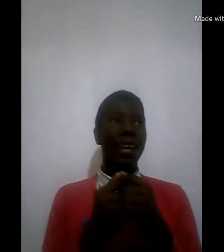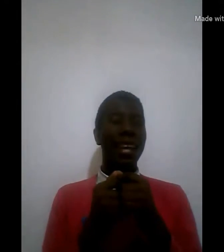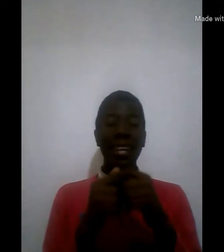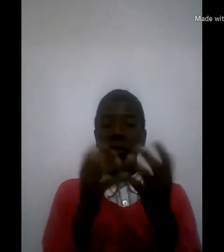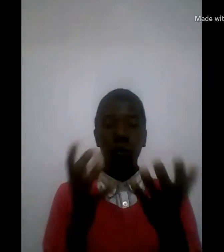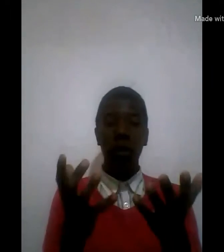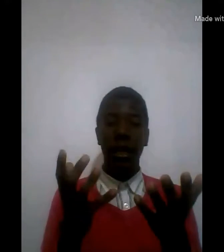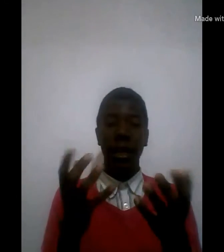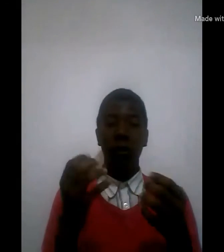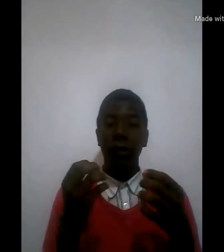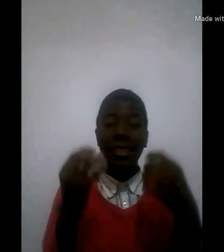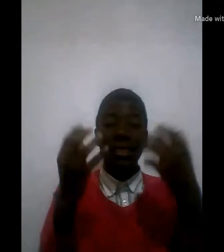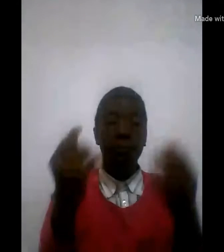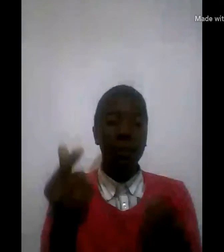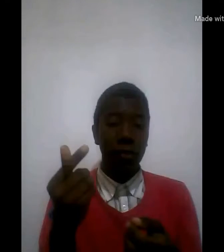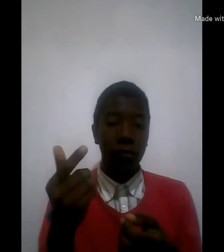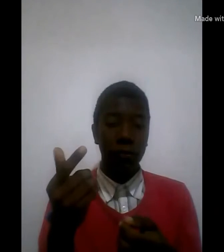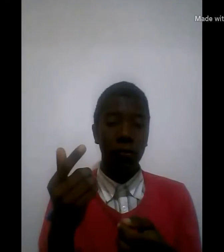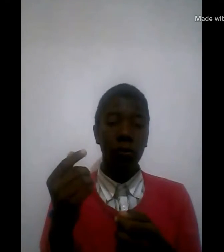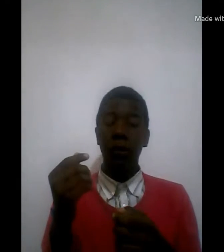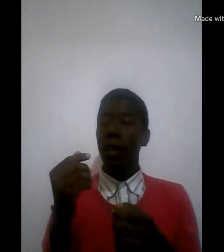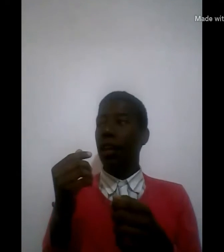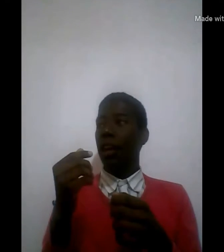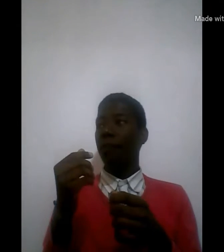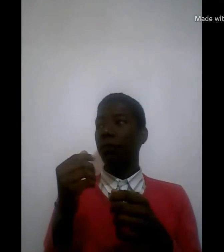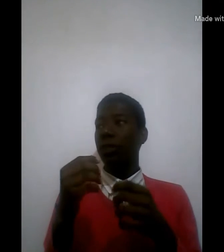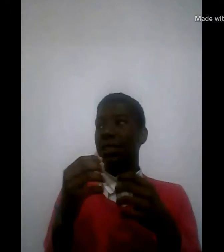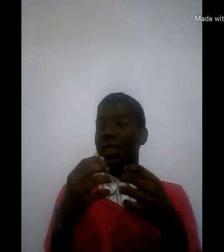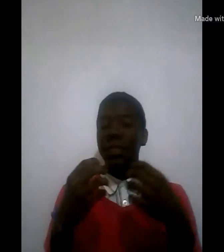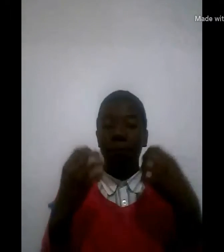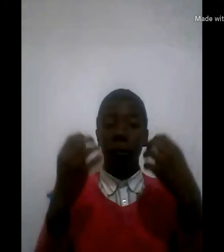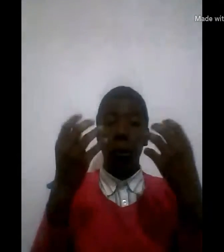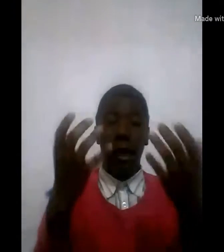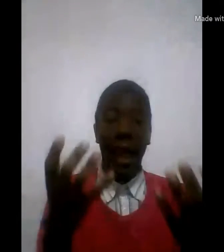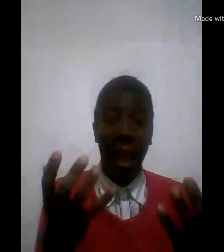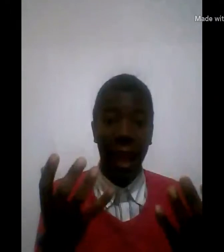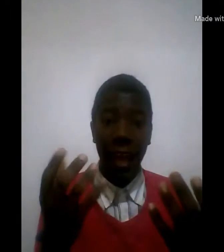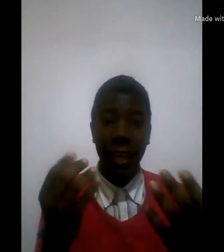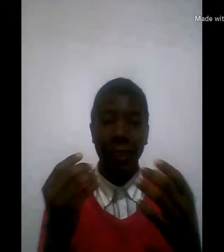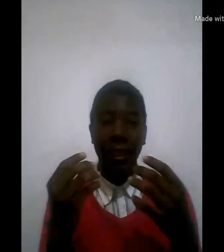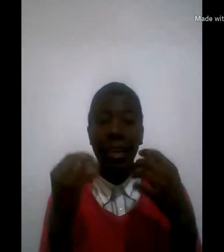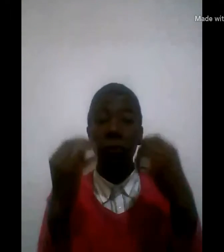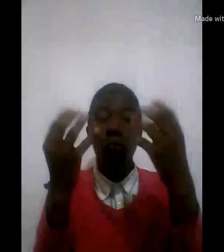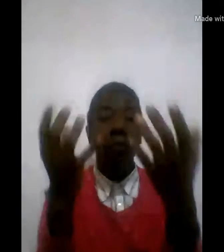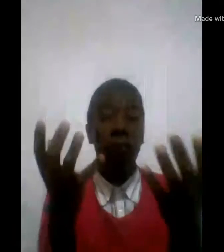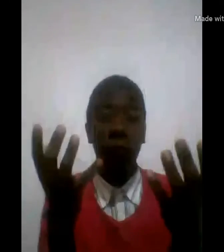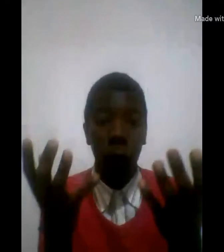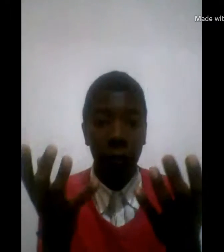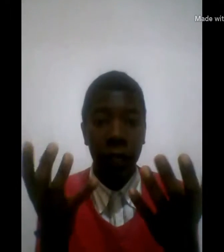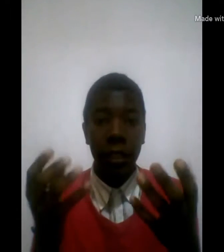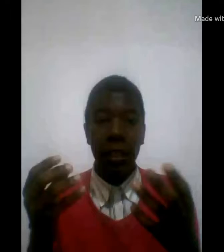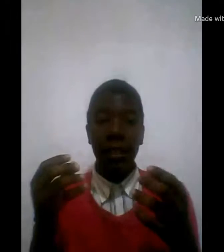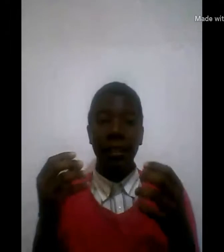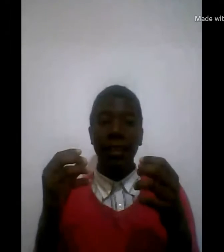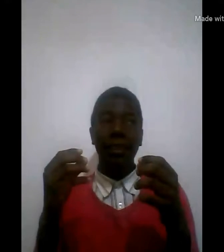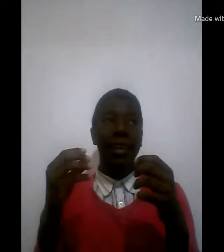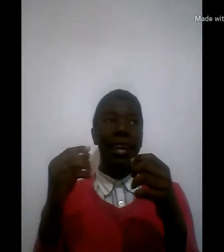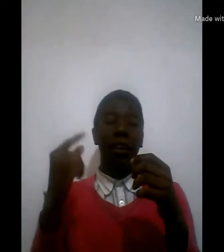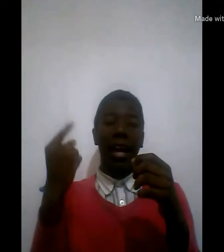é leitura, é conhecimento de mundo, é você explorar, sair o mundo afora, entender